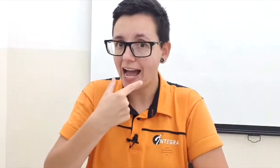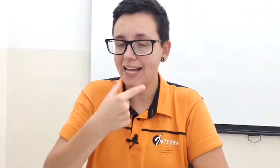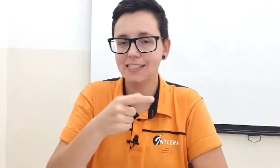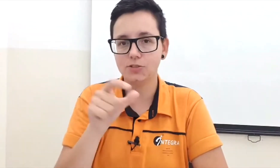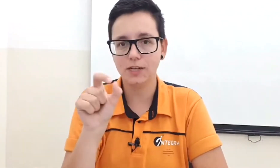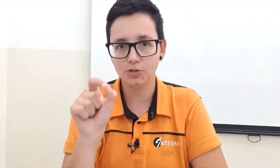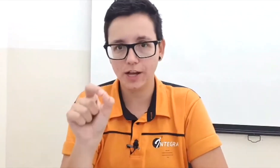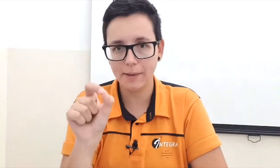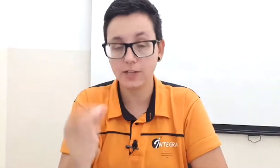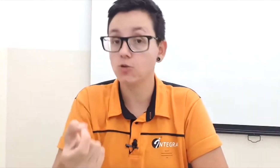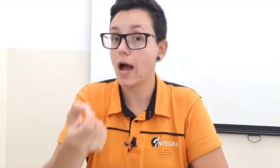Esse é o sinal de remédio.